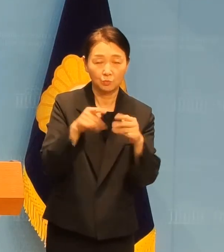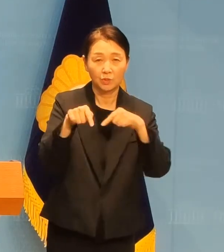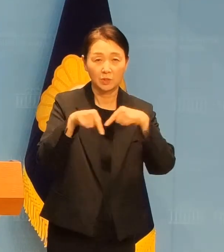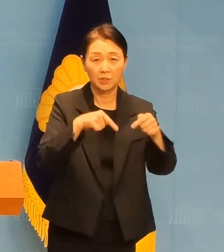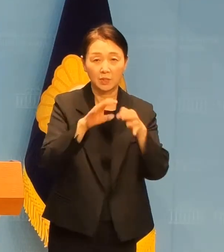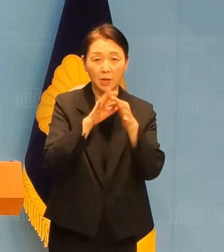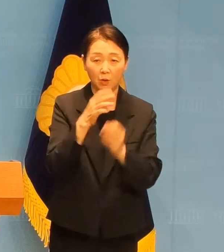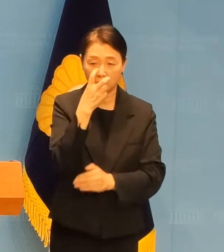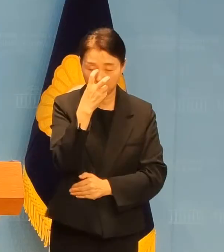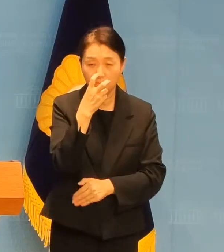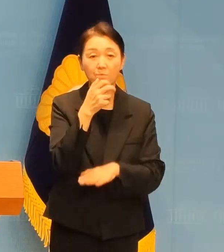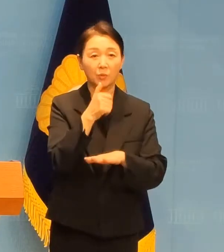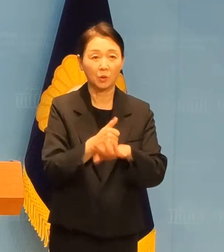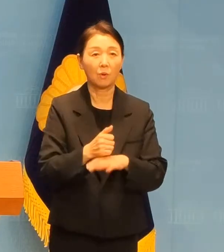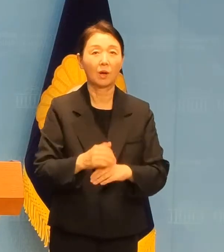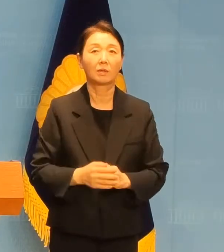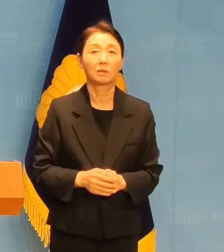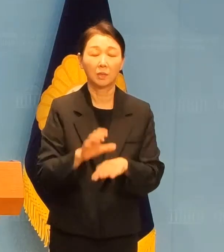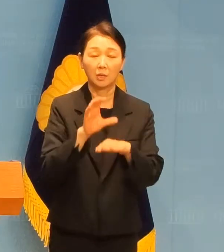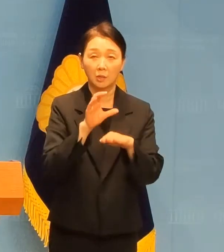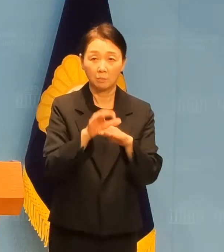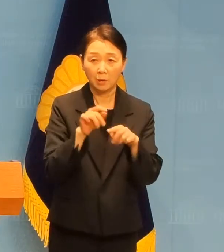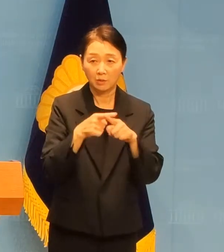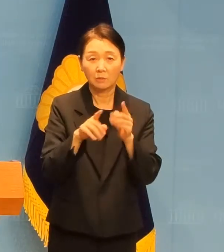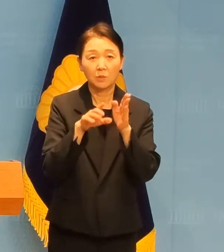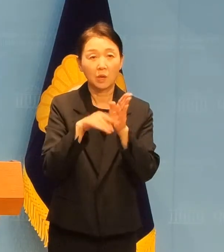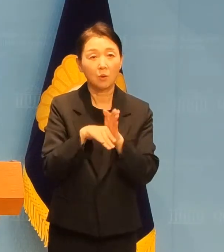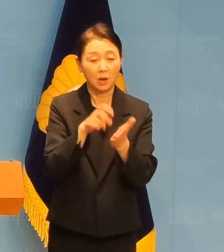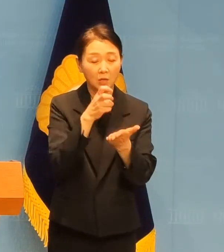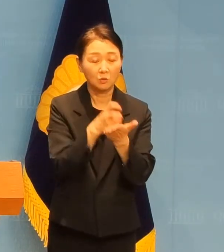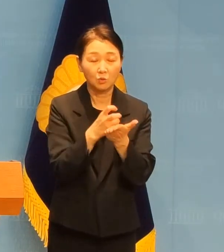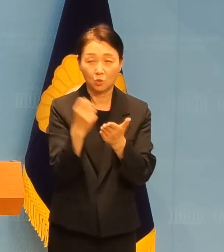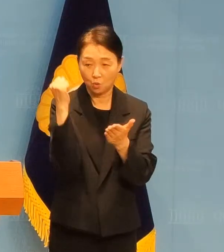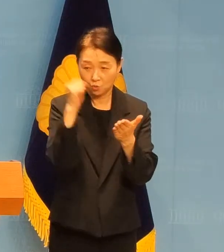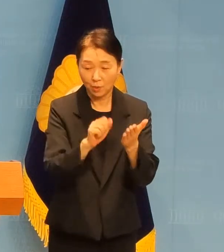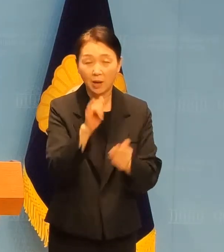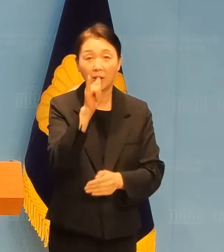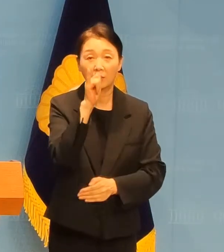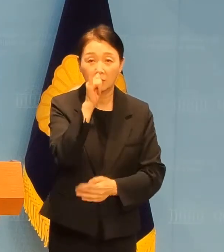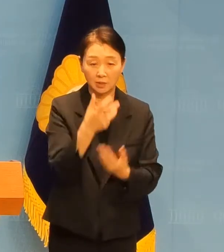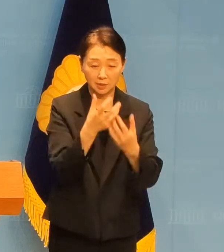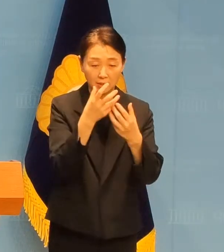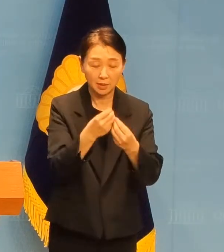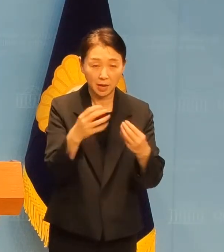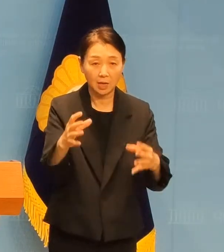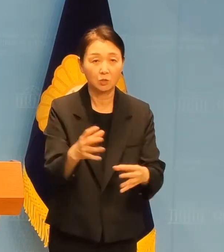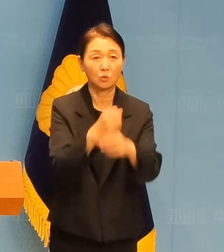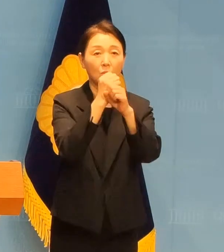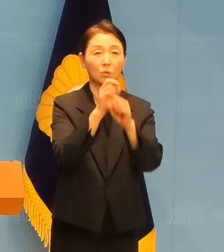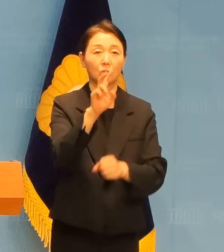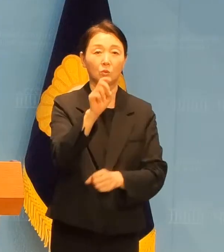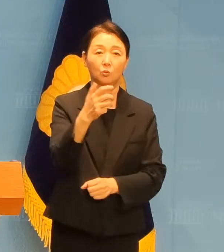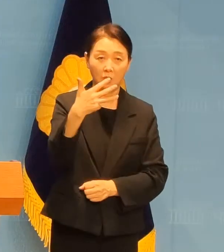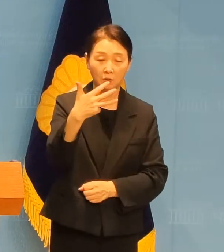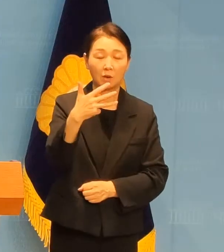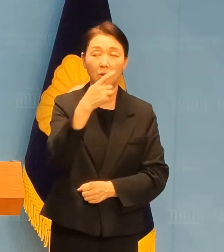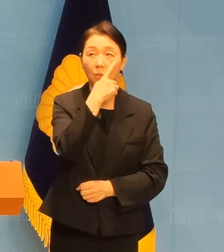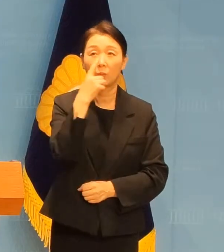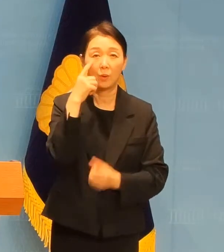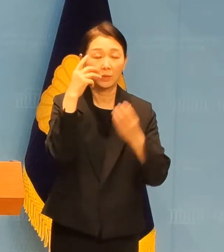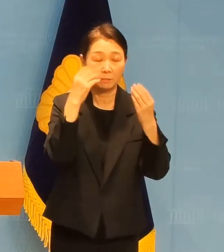프로그램을 모니터링한 결과 방송 심의에 관한 규정을 위반한 소지가 있는 사례 총 28건을